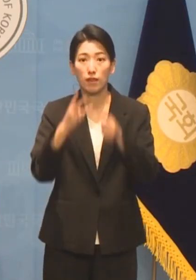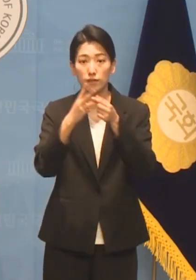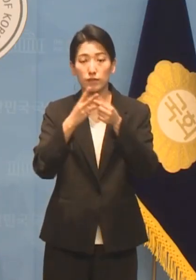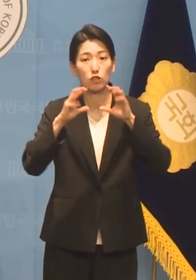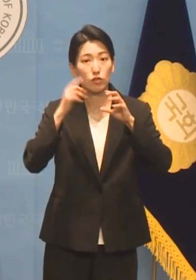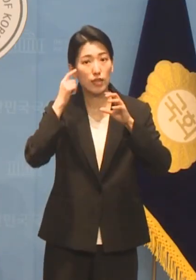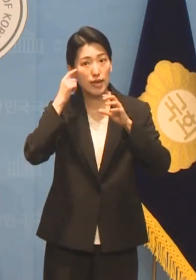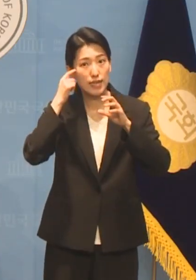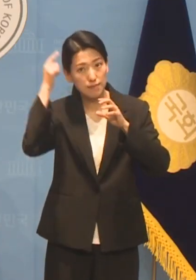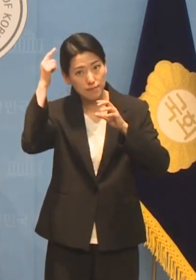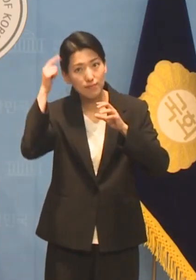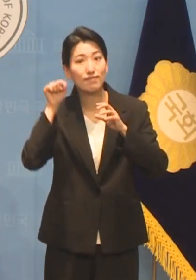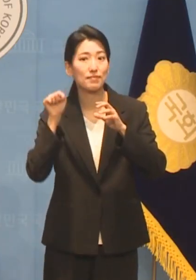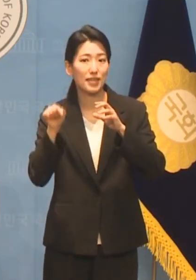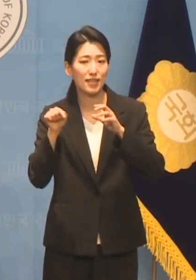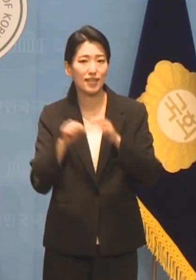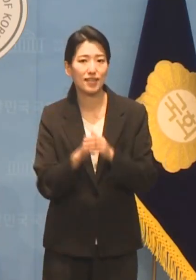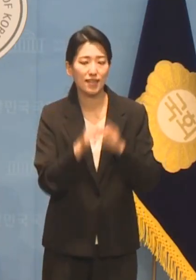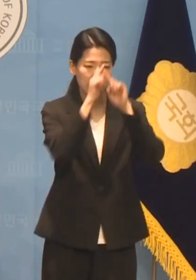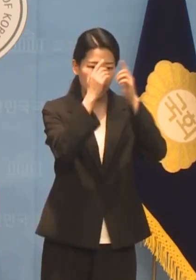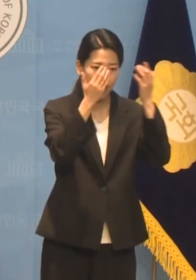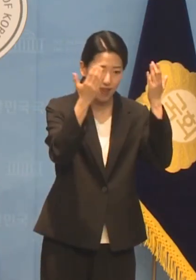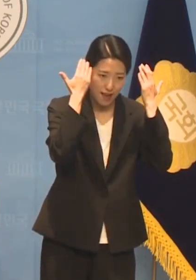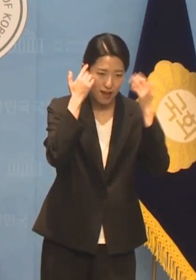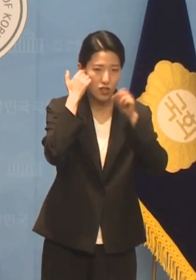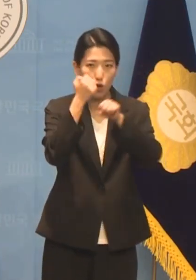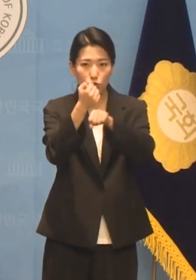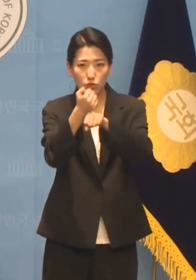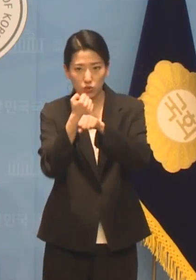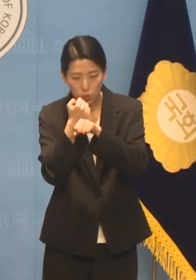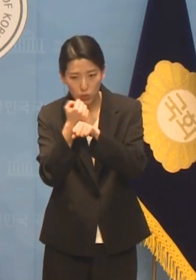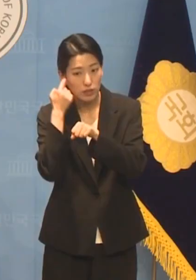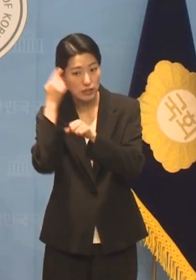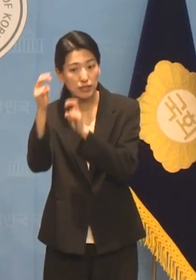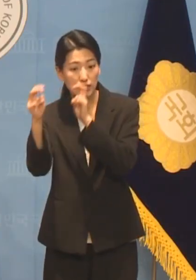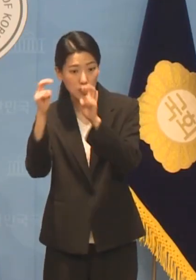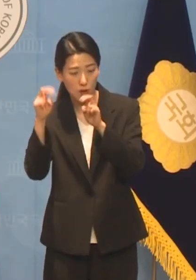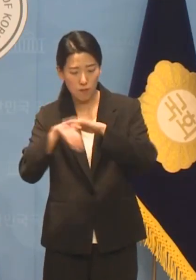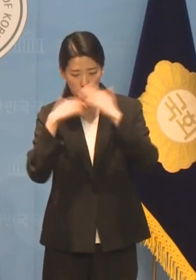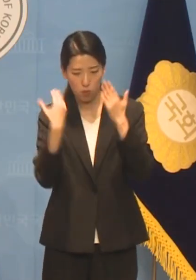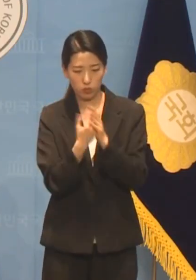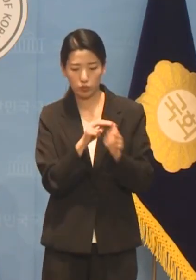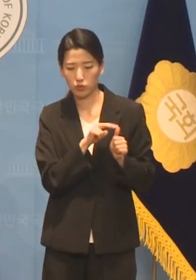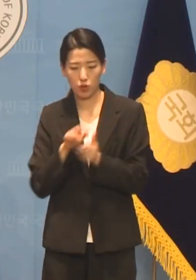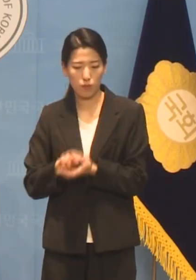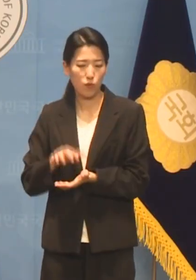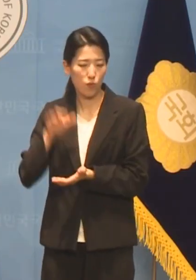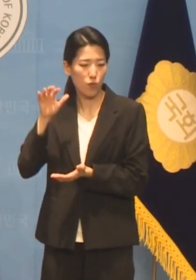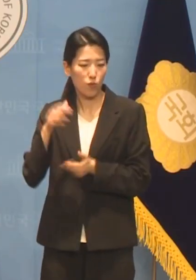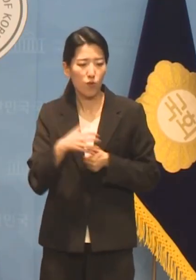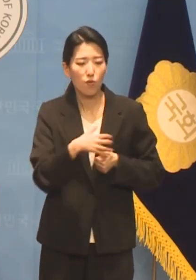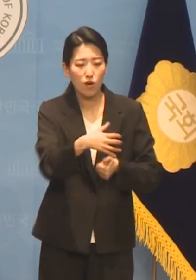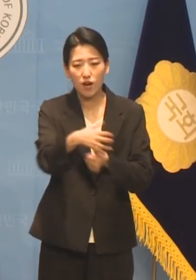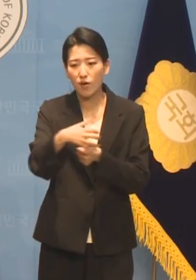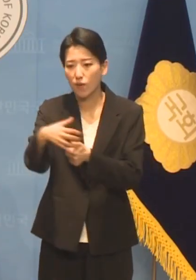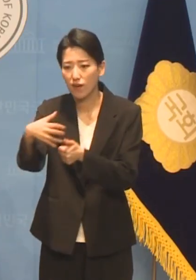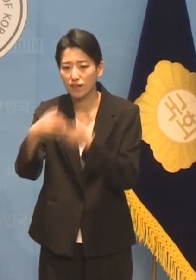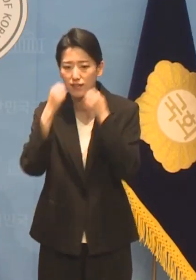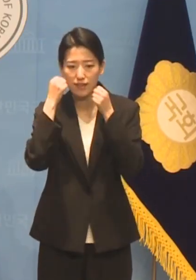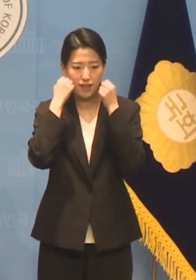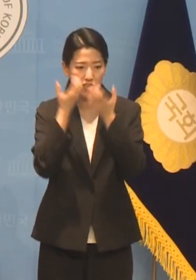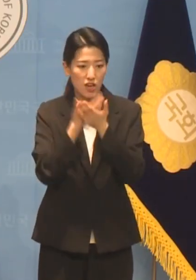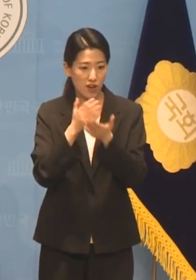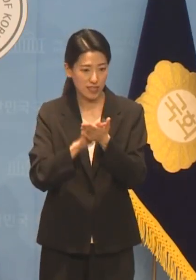인프라를 대학, 연구소, 스타트업에 전폭 개방하여 누구나 마음껏 AI 혁신을